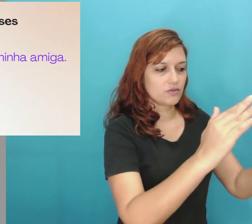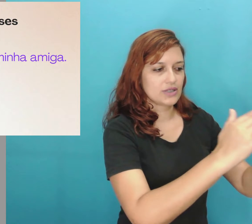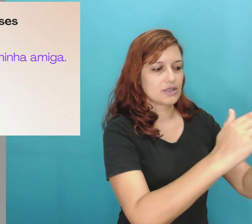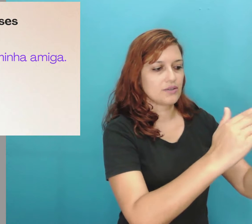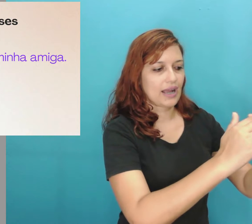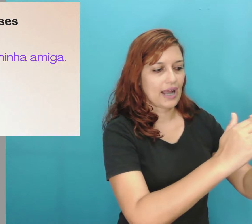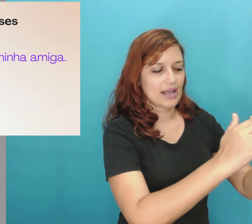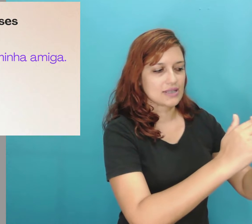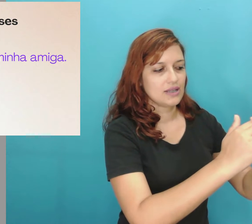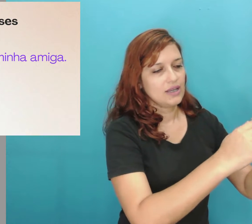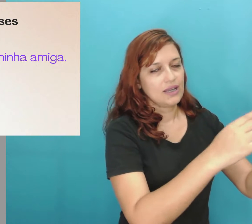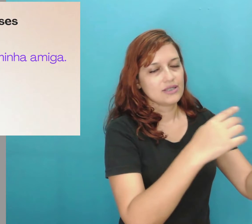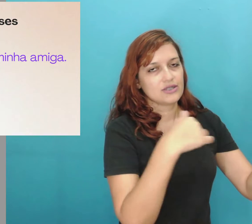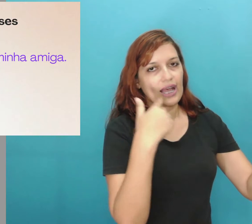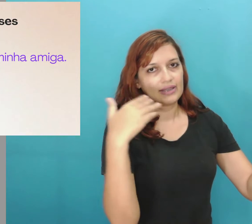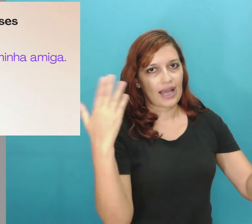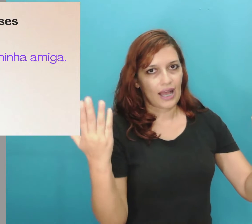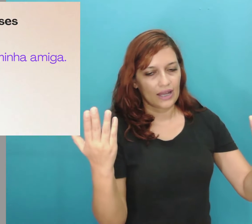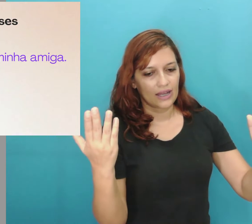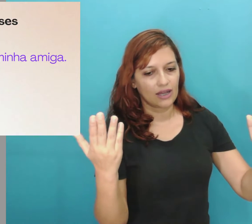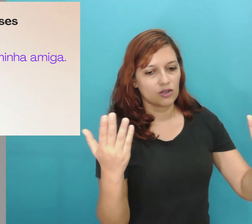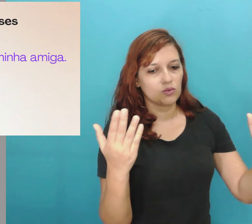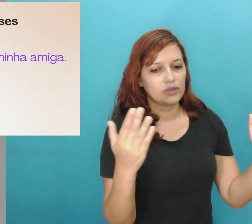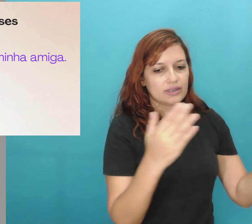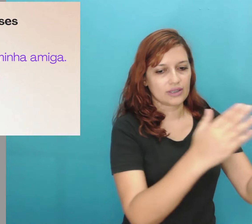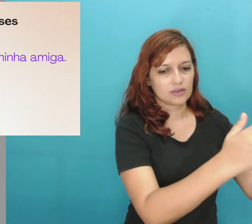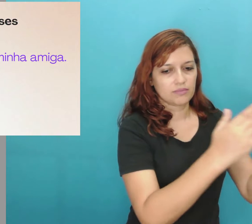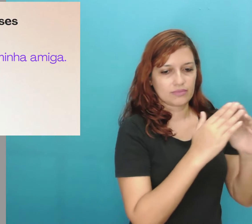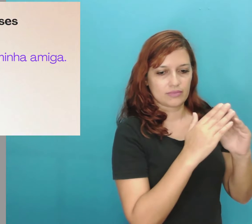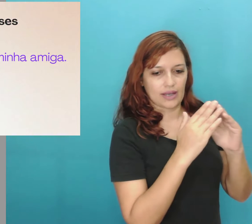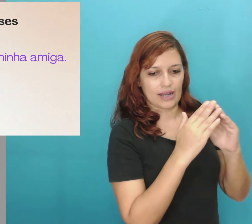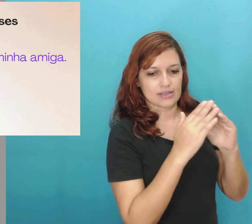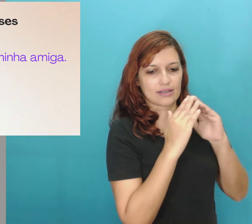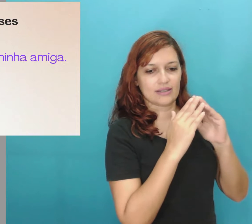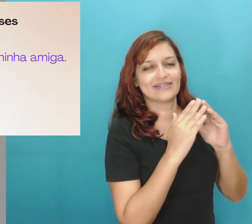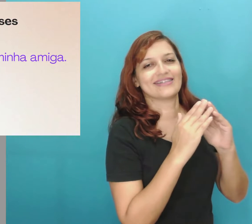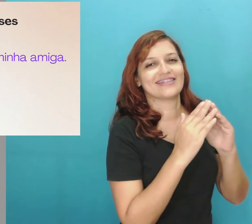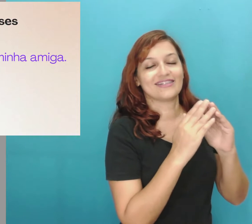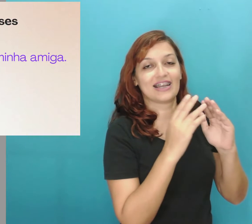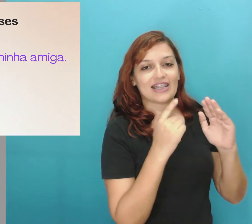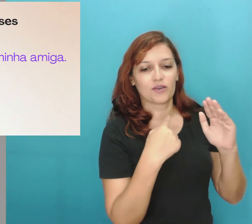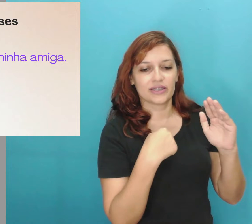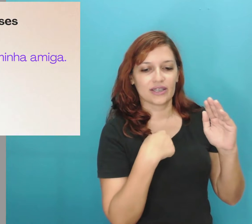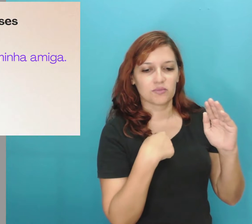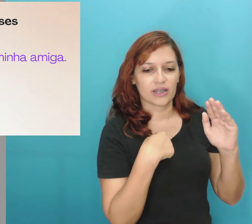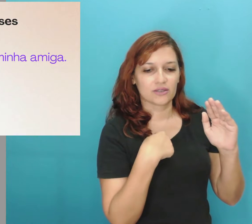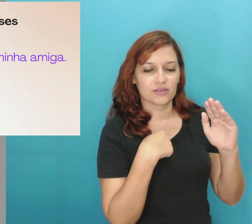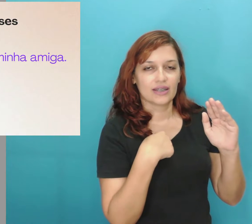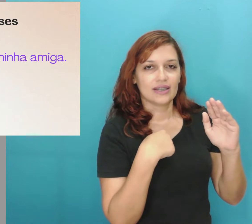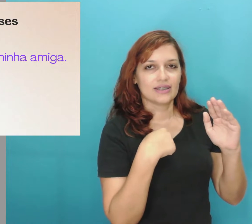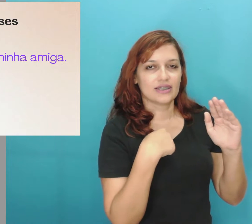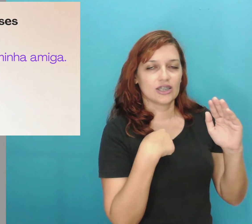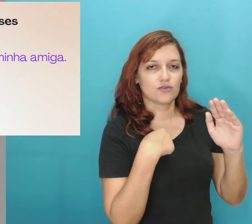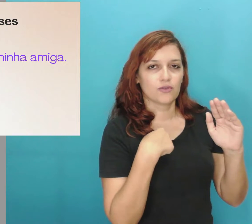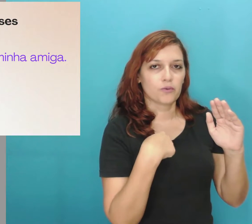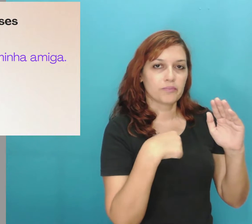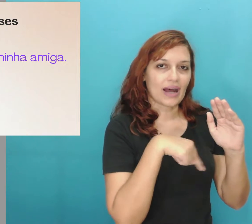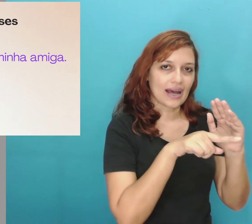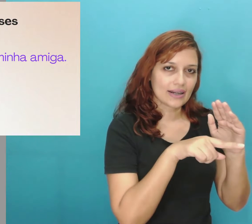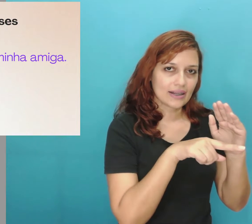fazendo a casa, já dá o entendimento. A casa aqui já dá o entendimento de que eu vou para